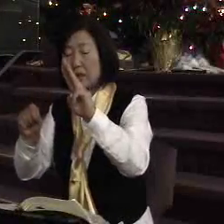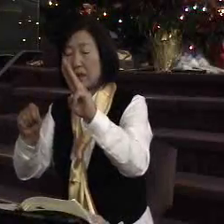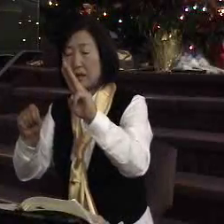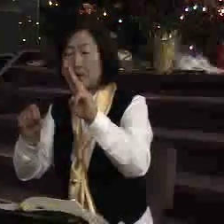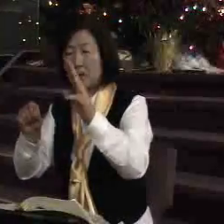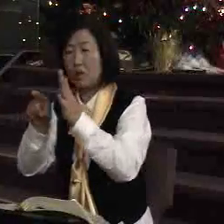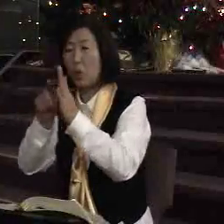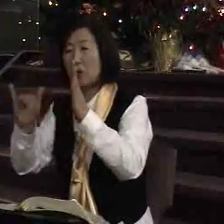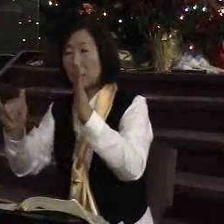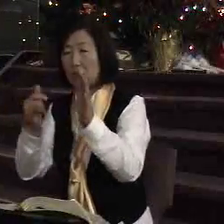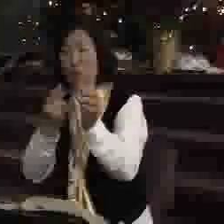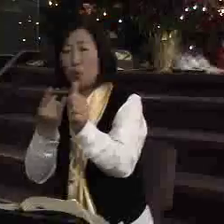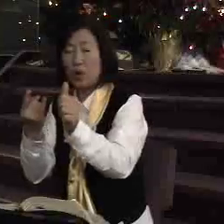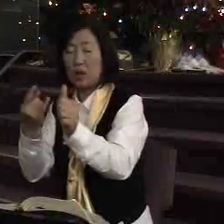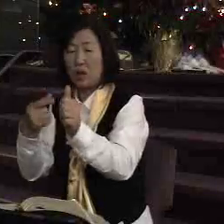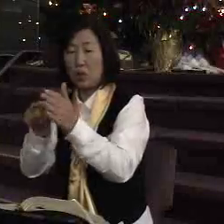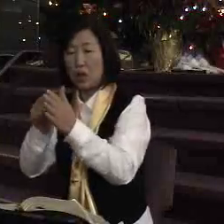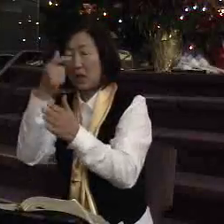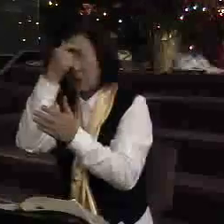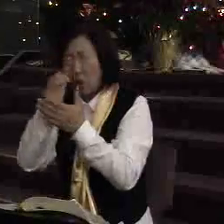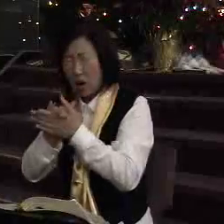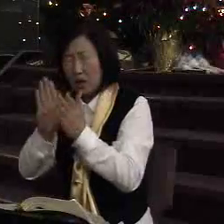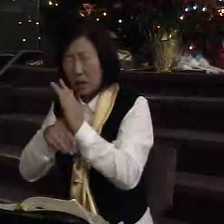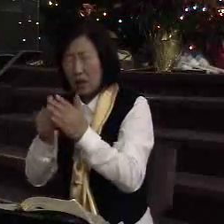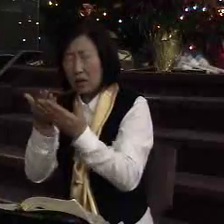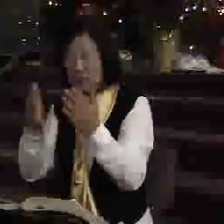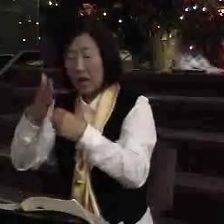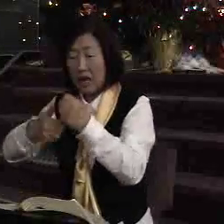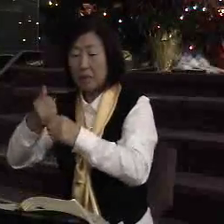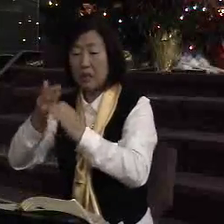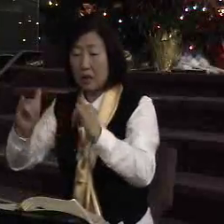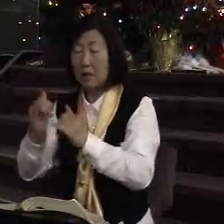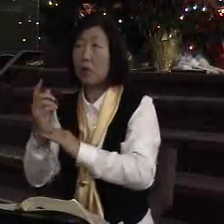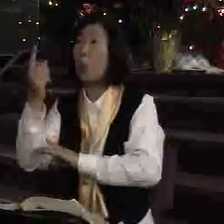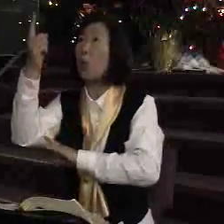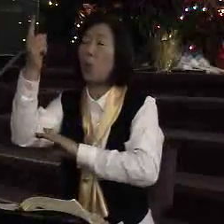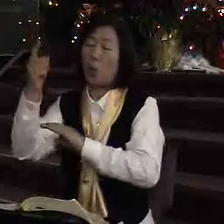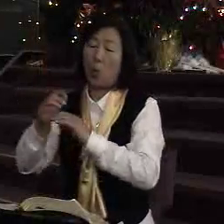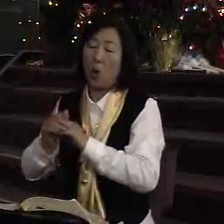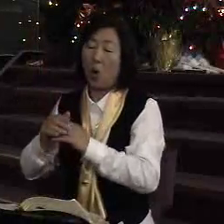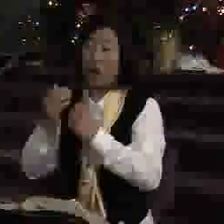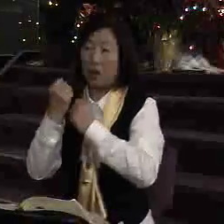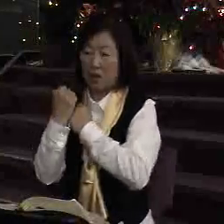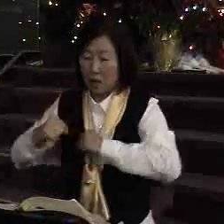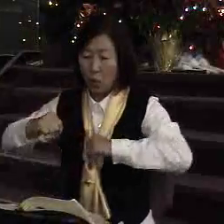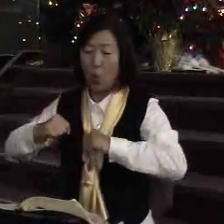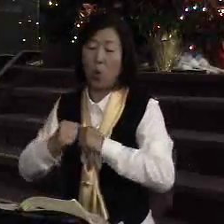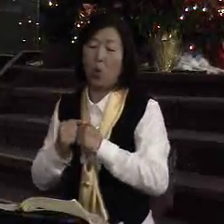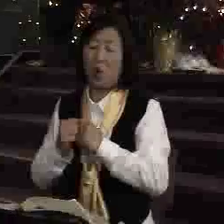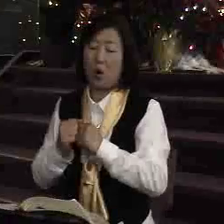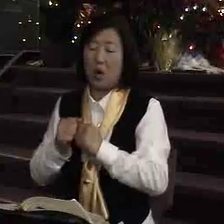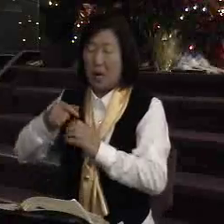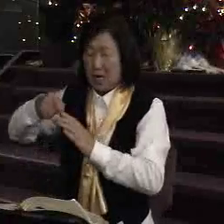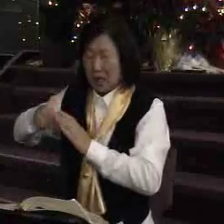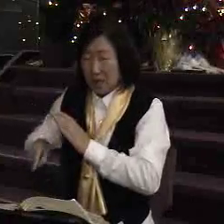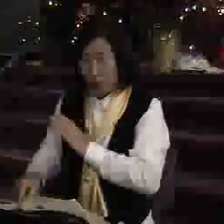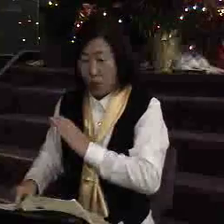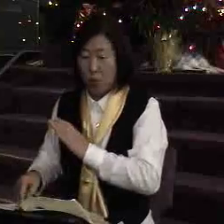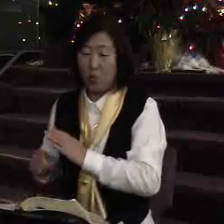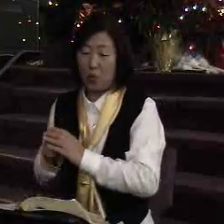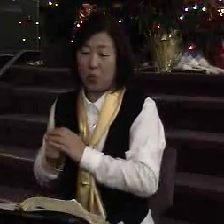교인들을 위하여 기도할 때 너희들이 하나님의 사랑이 얼마나 높고 넓고